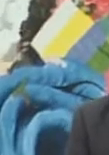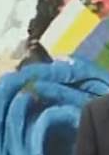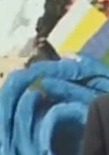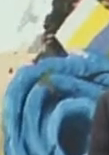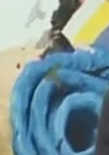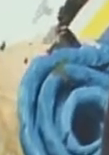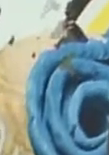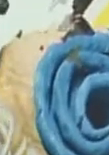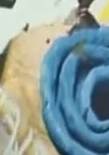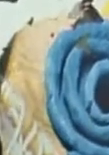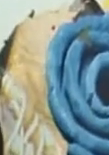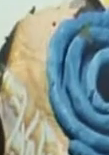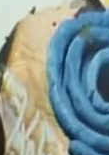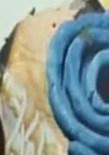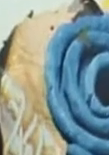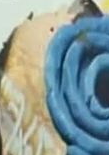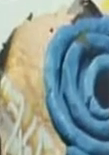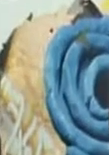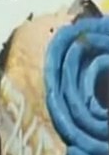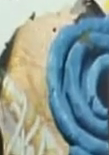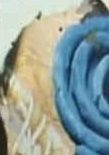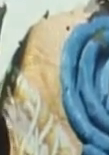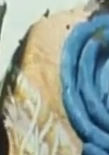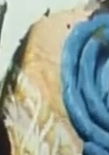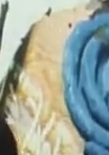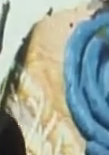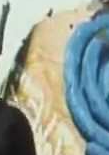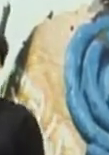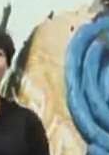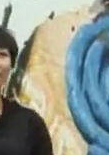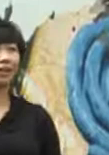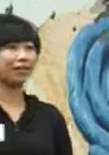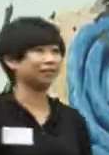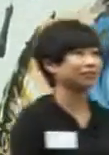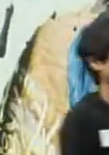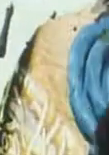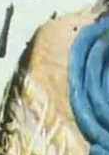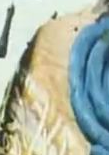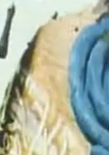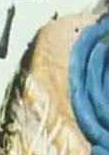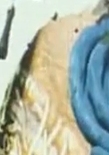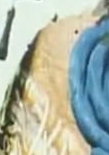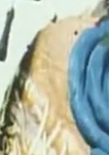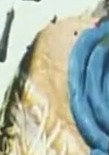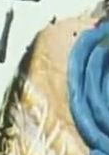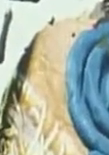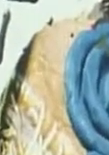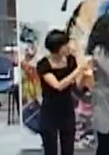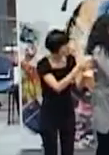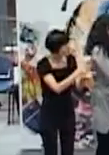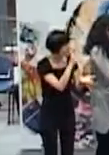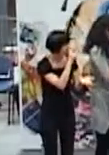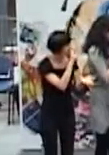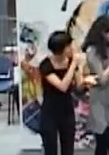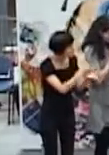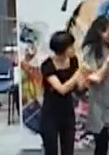好，唔該曬，唔該攝影師，多謝曬世豪，多謝曬蘇生，請蘇生先行就座。係